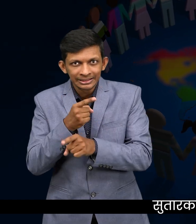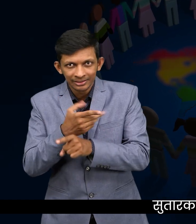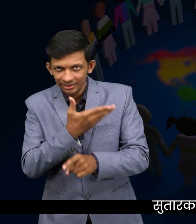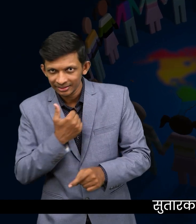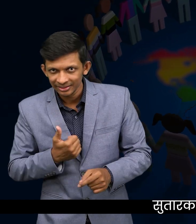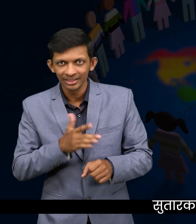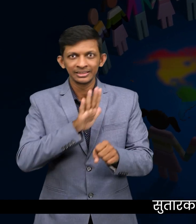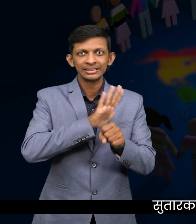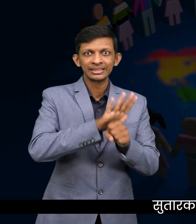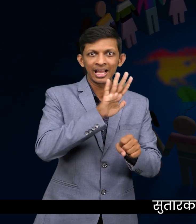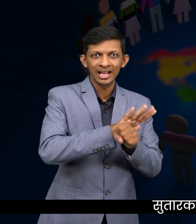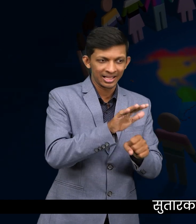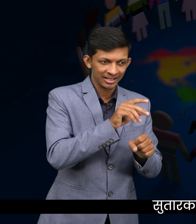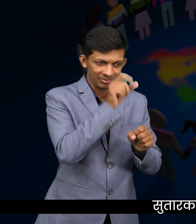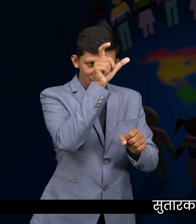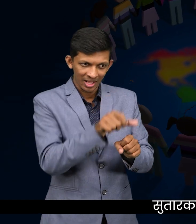सुतारकाम, मातीकाम,